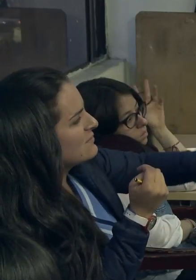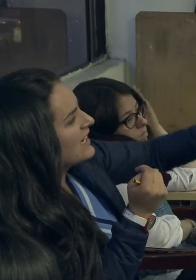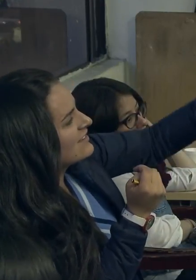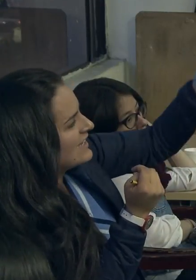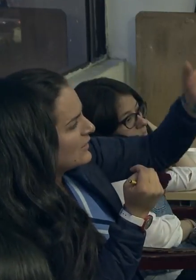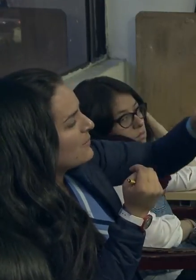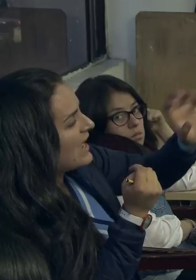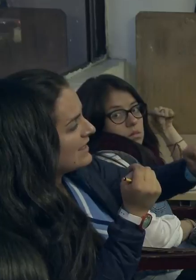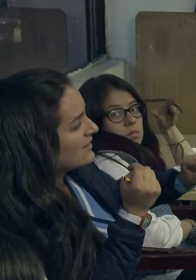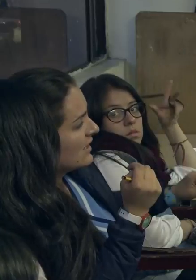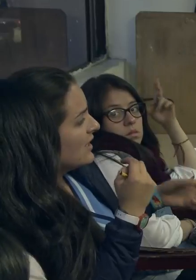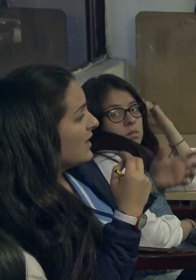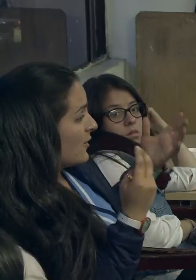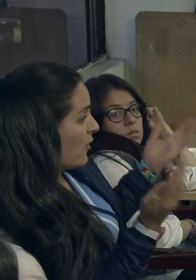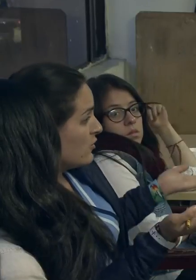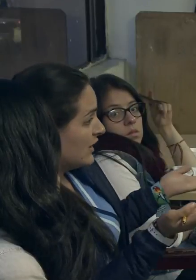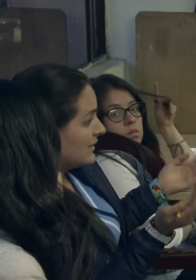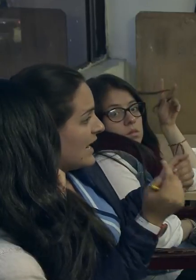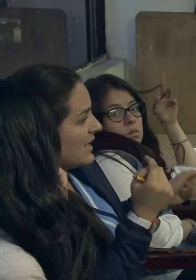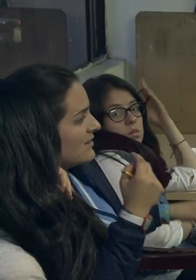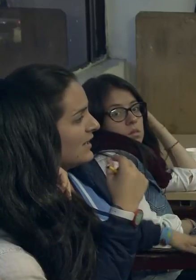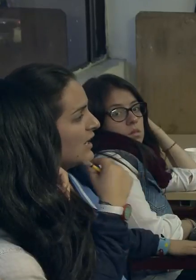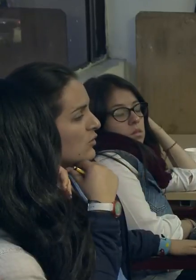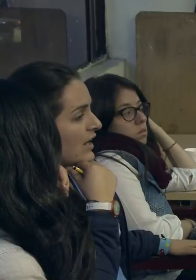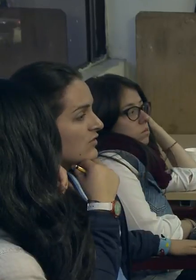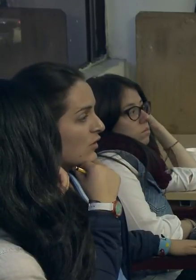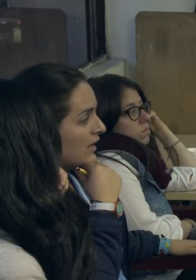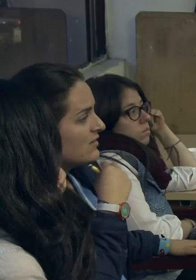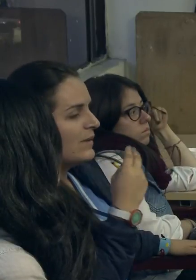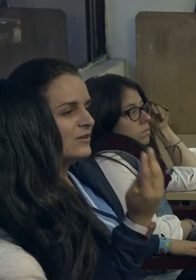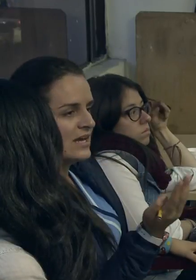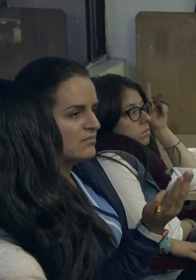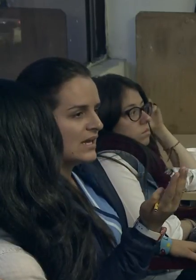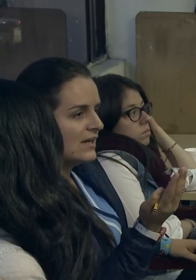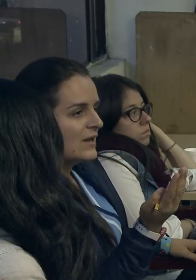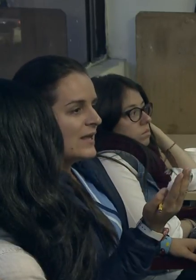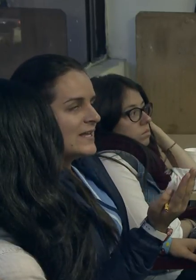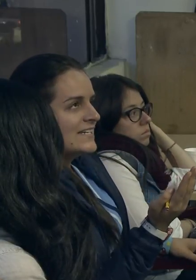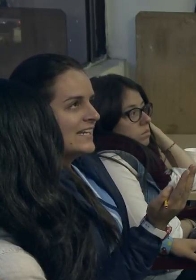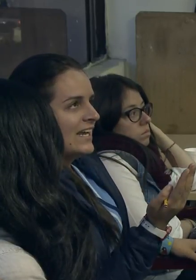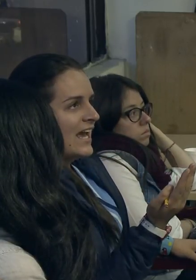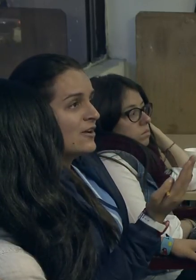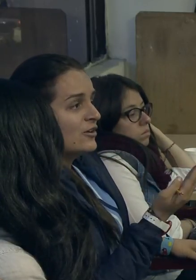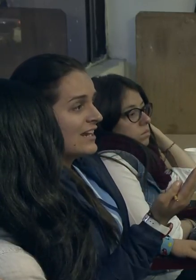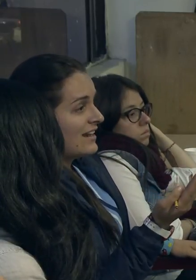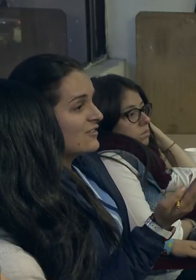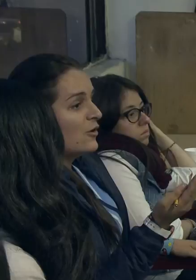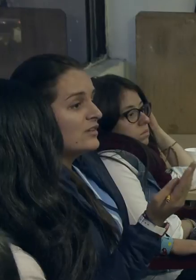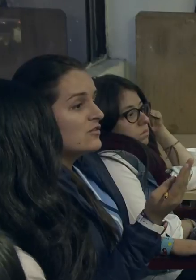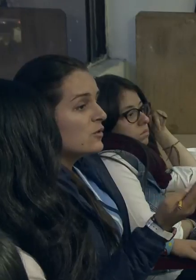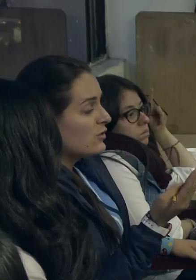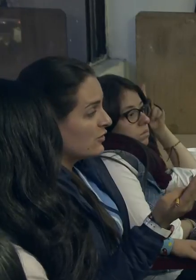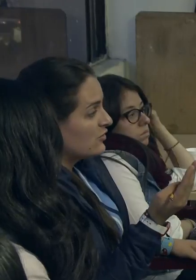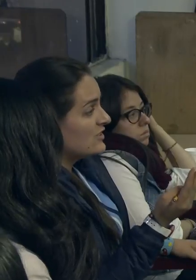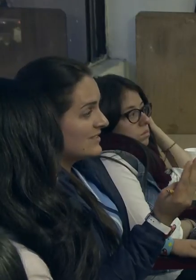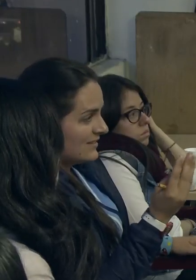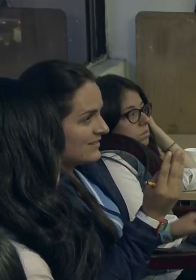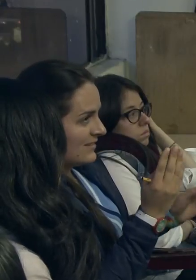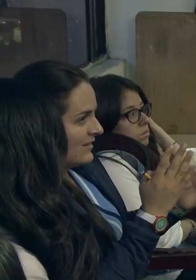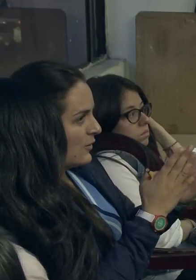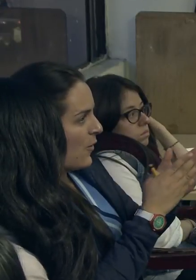también terminan siendo madres comunitarias en algunas zonas, pero también encontrarlas con